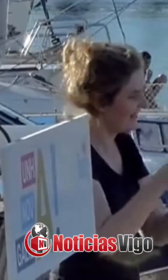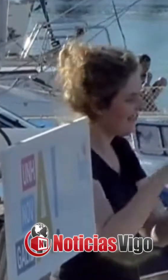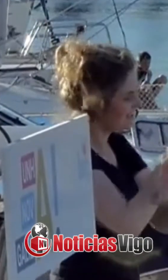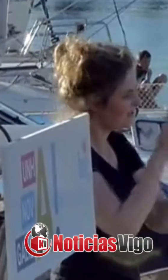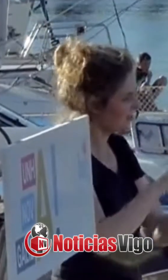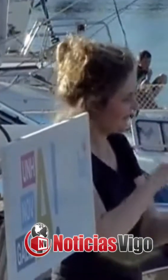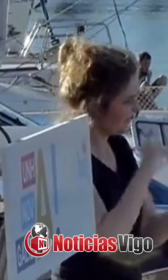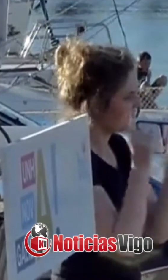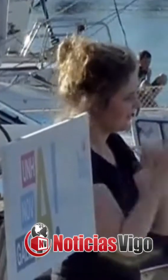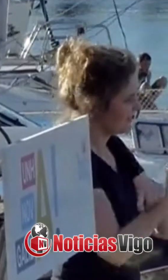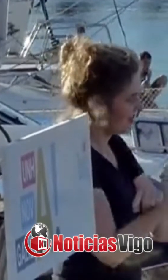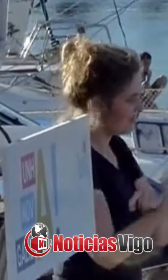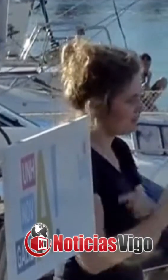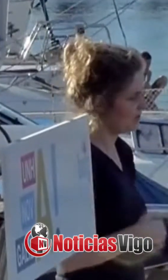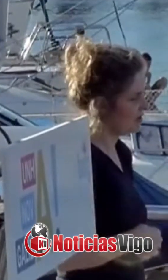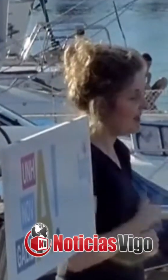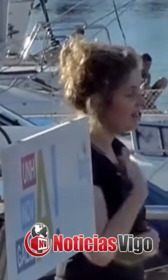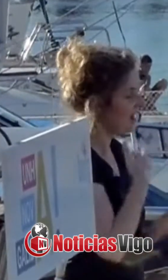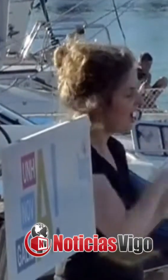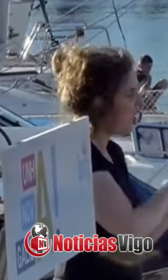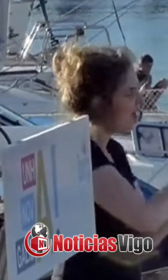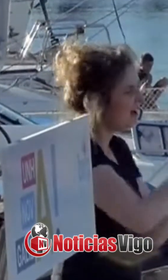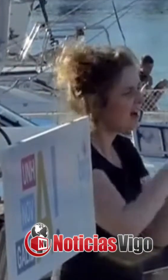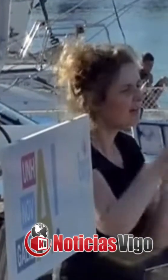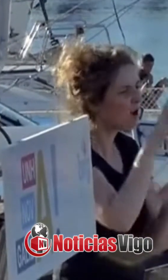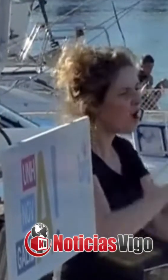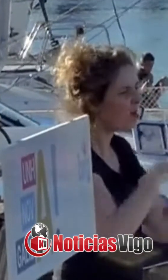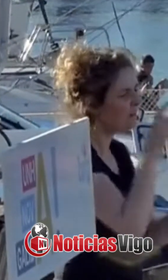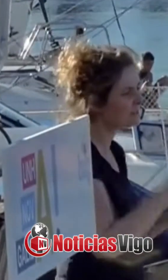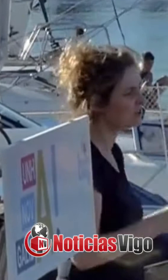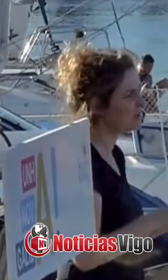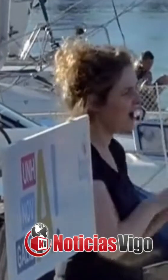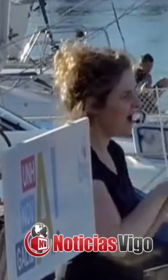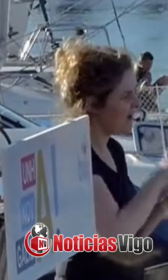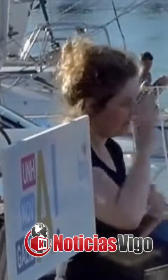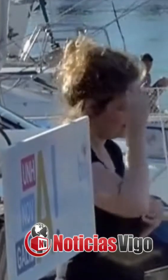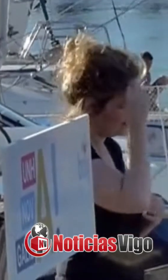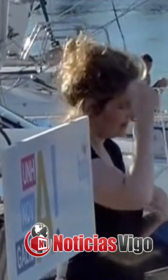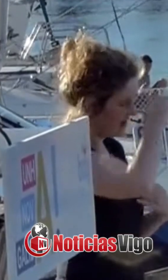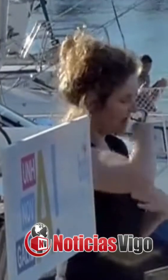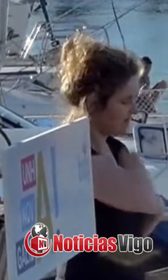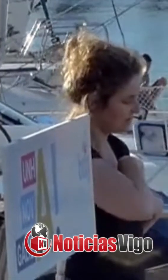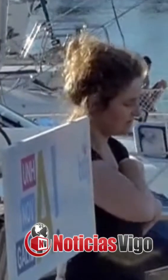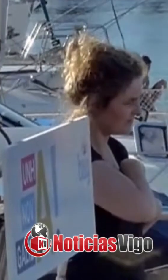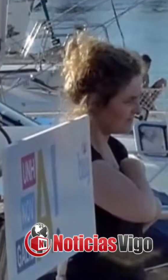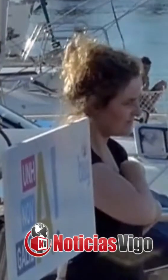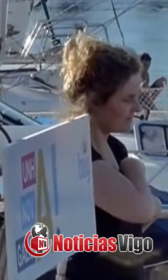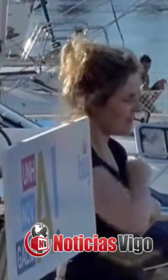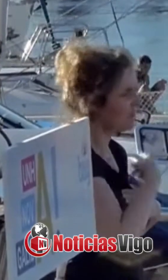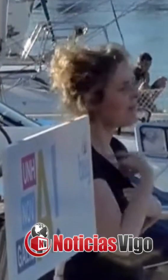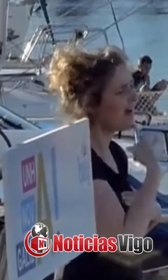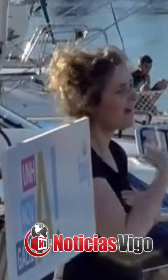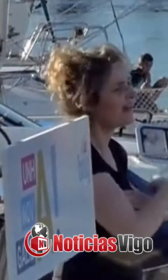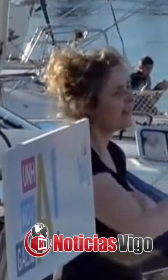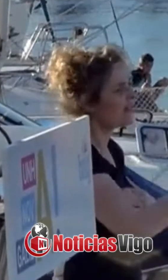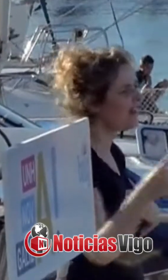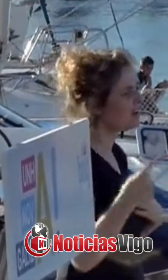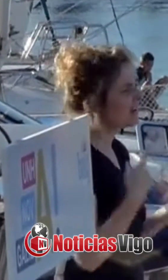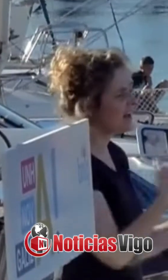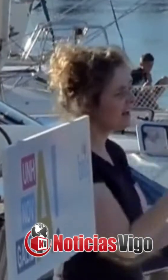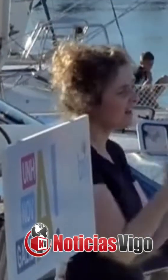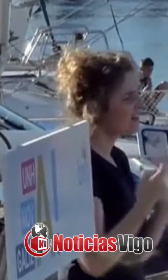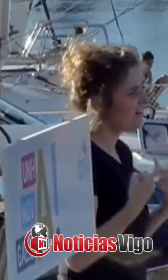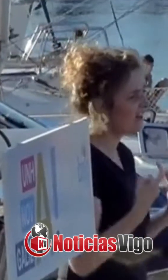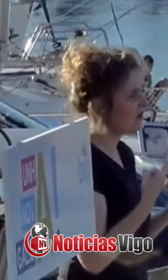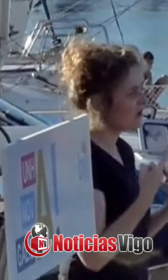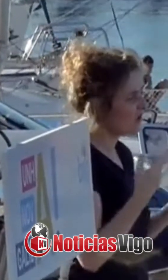eso temos que falar con todas as persoas que levan a Galiza na cabeza e no corazón para decirles que é preciso